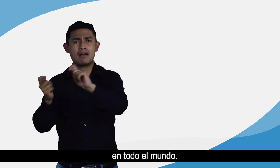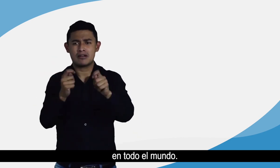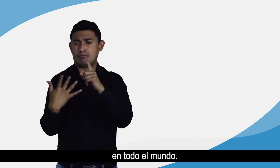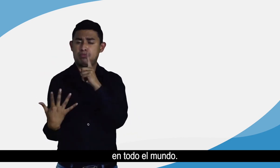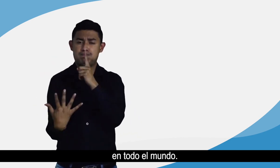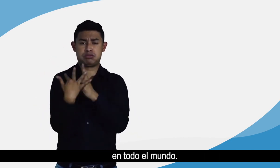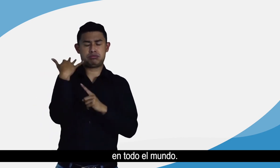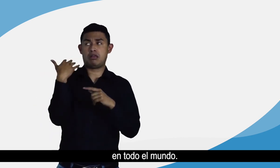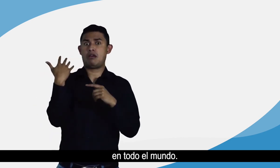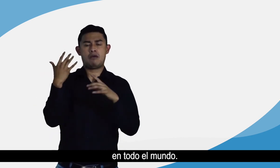En todo el mundo,